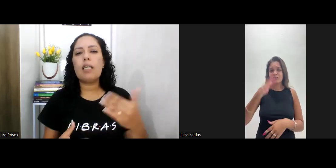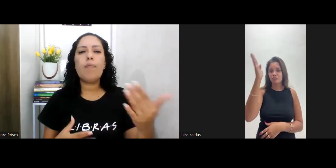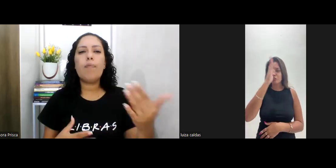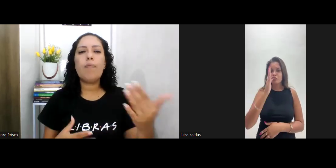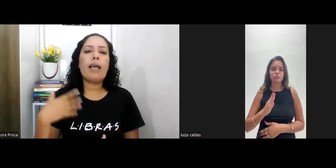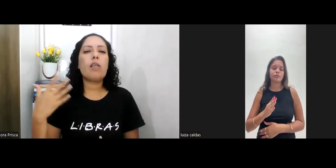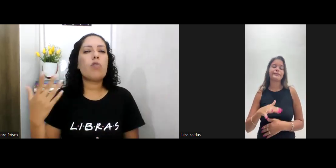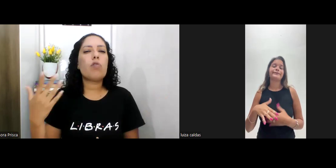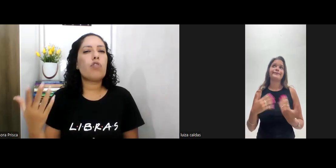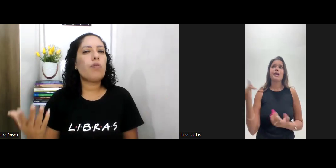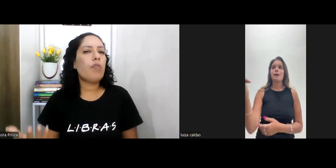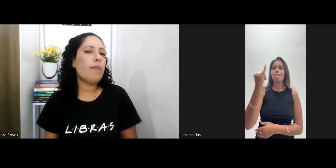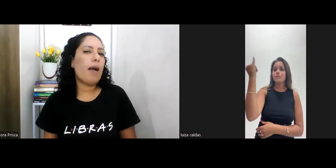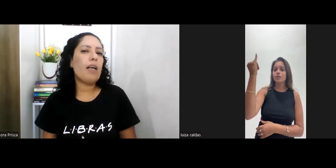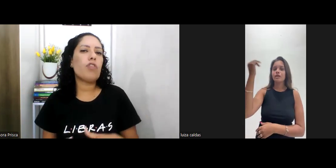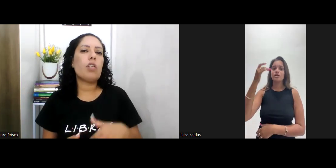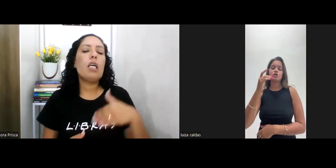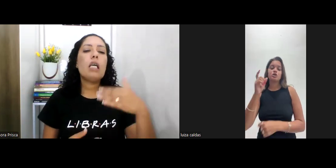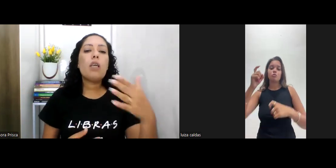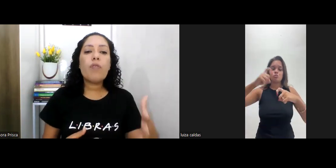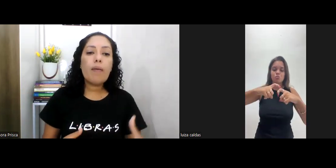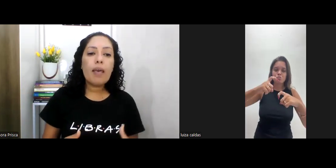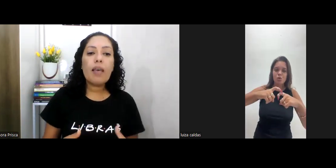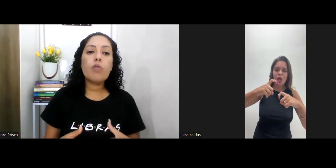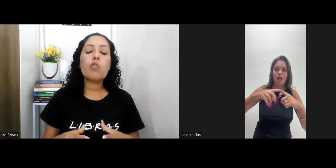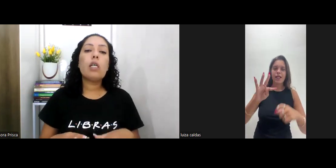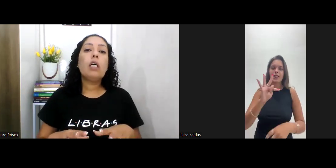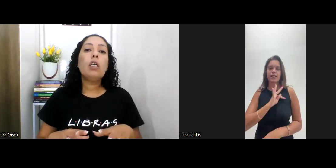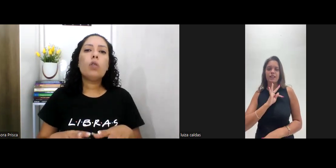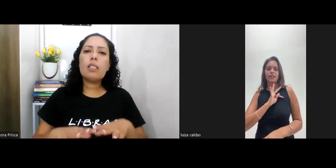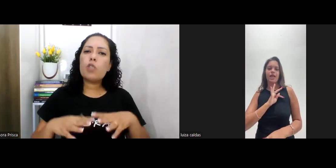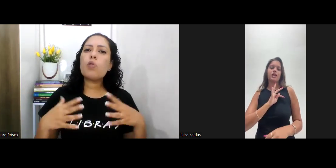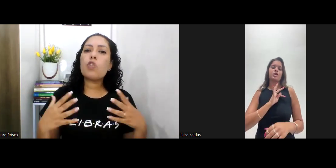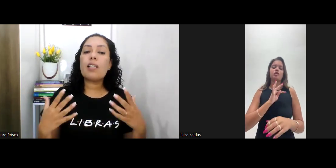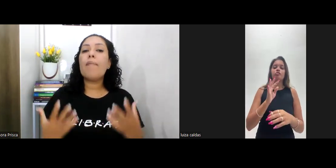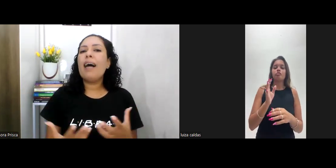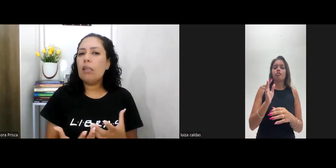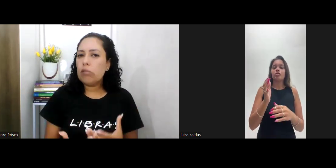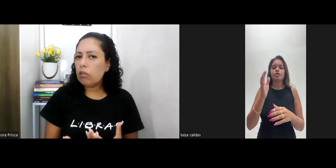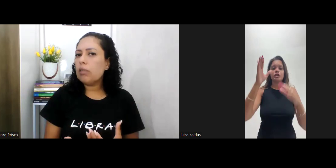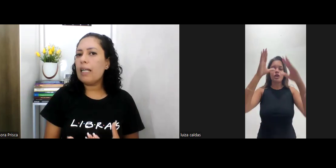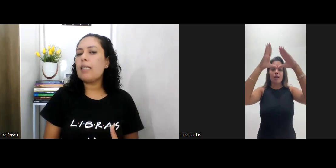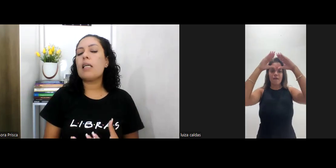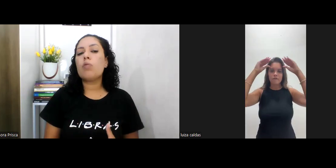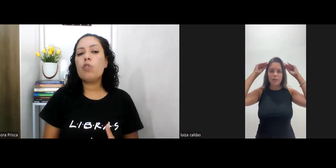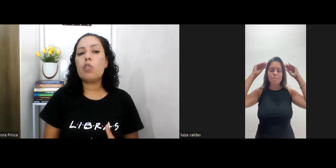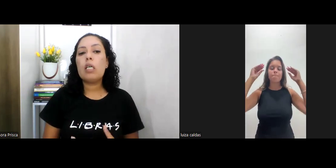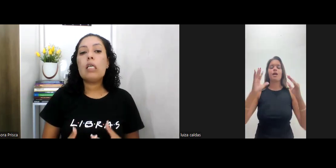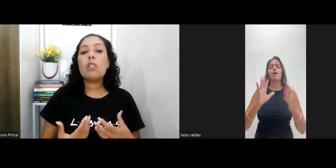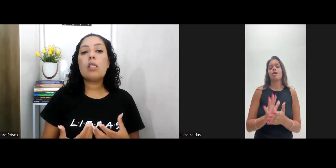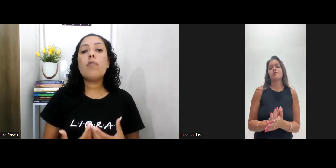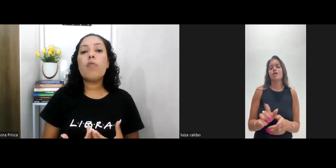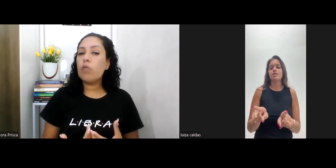médicos, fisioterapeutas, técnicos de enfermagem, enfermeiros, todas as pessoas que trabalham dentro da área da